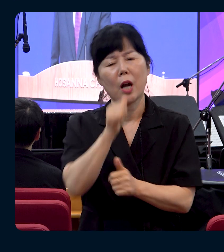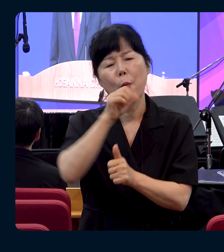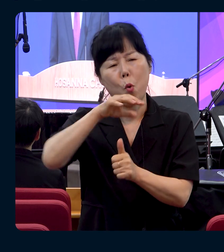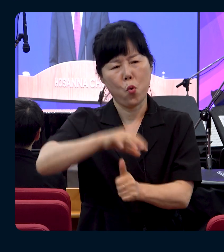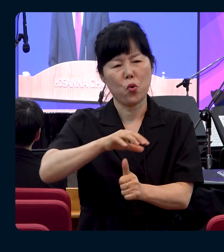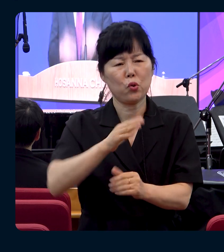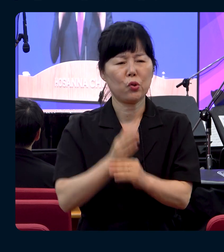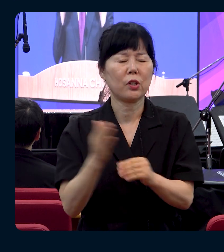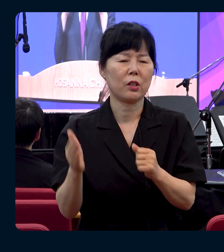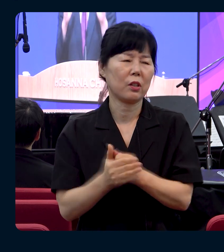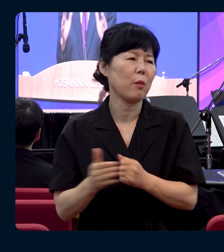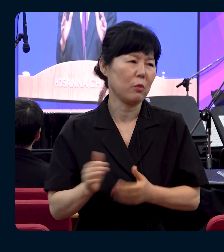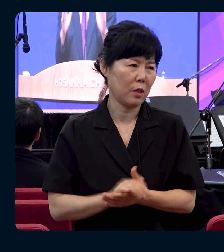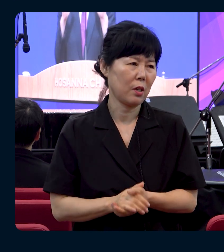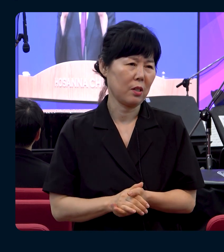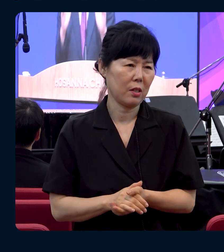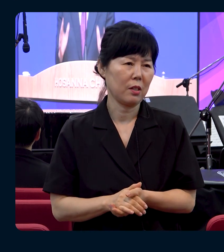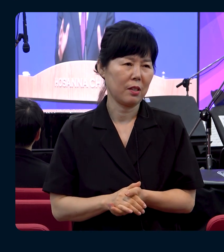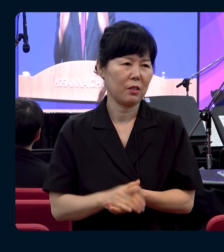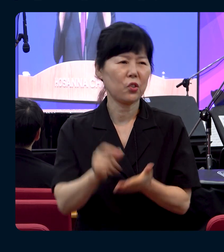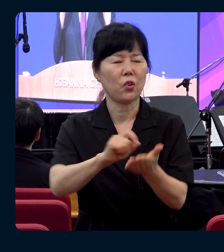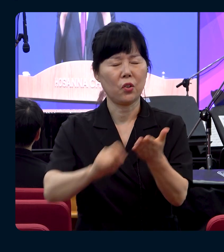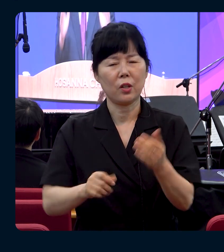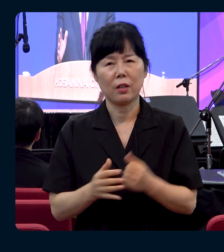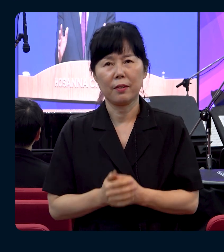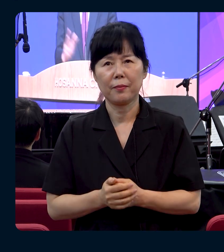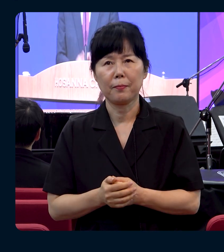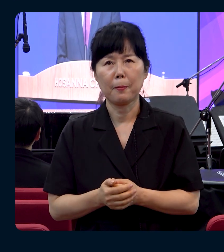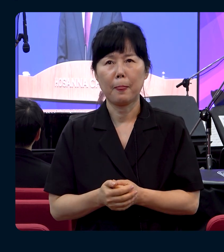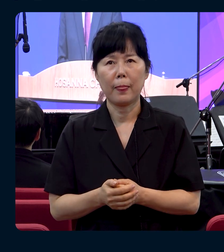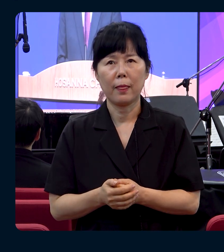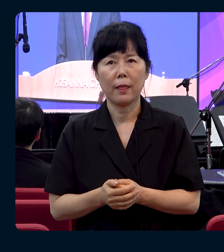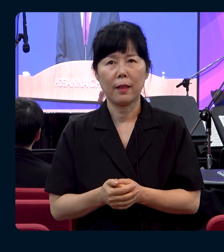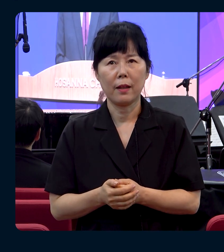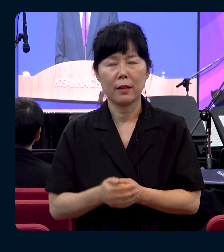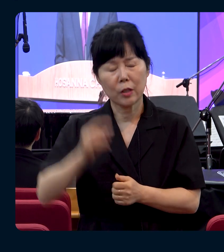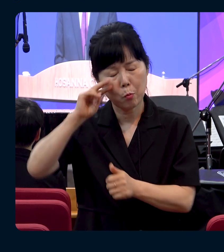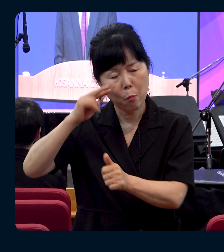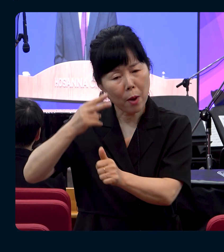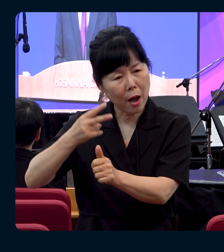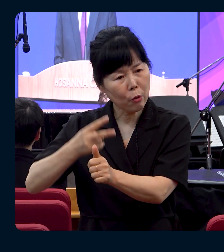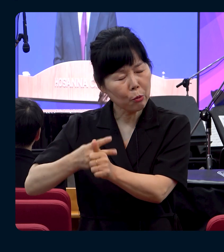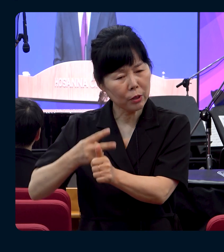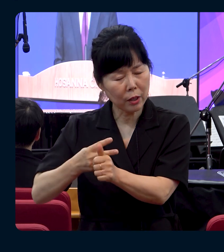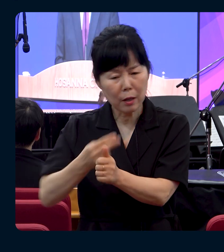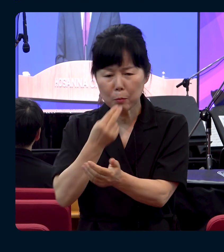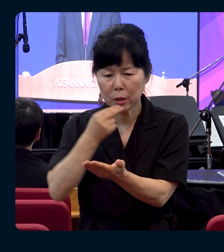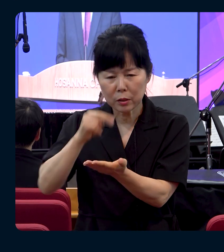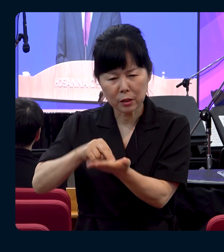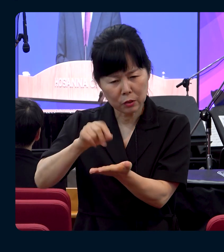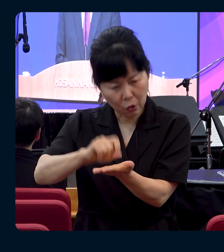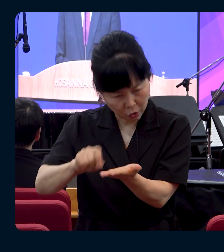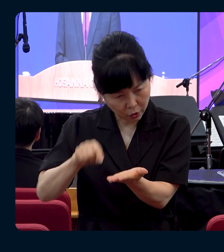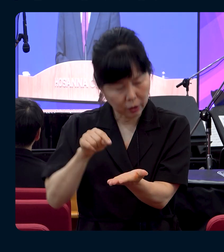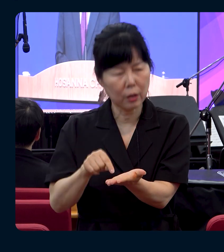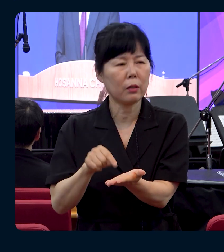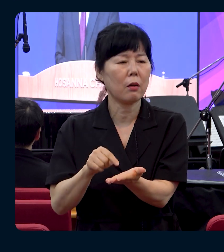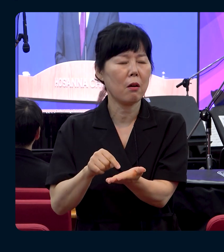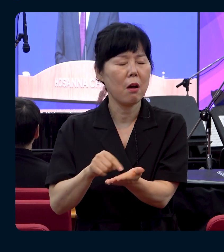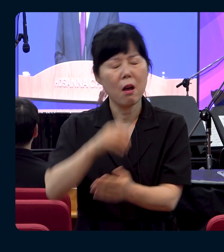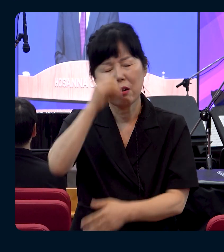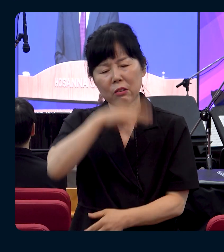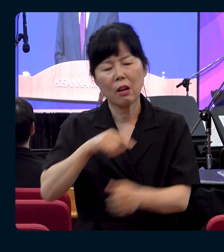있는 것처럼 성경에 나오는 사도 바울의 그 모든 서신들은요 그냥 쓴 서신은 하나도 없습니다. 그냥